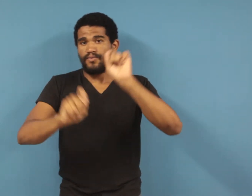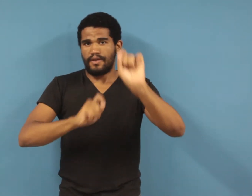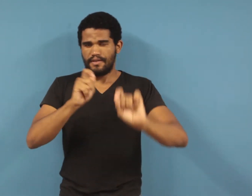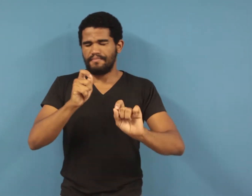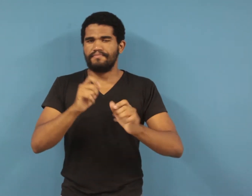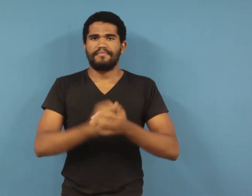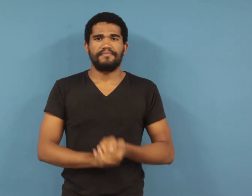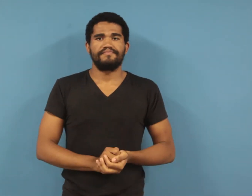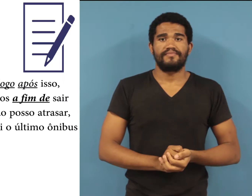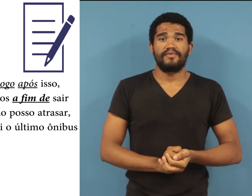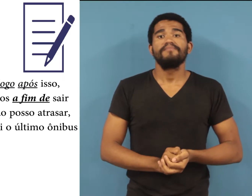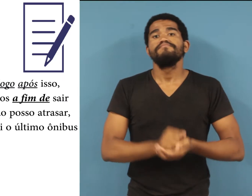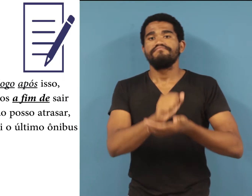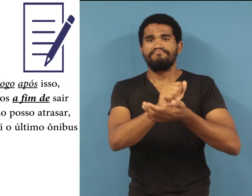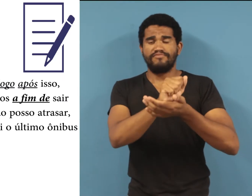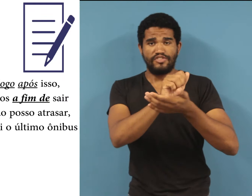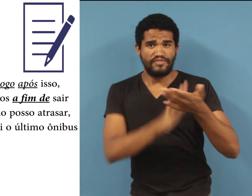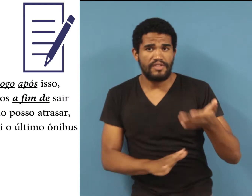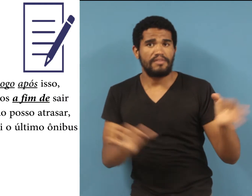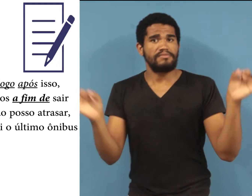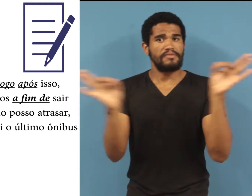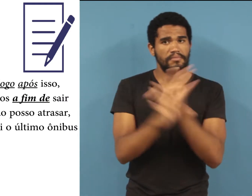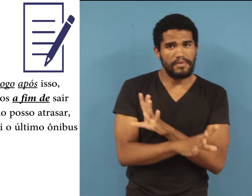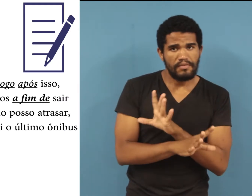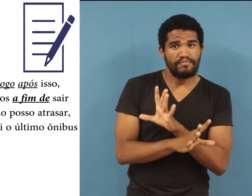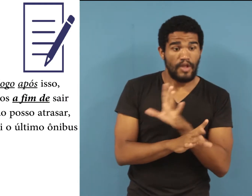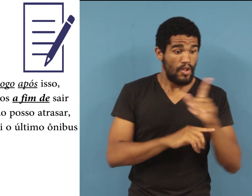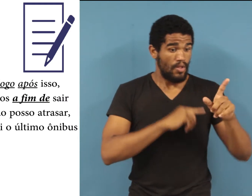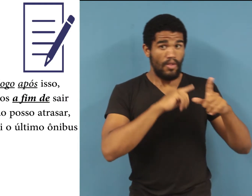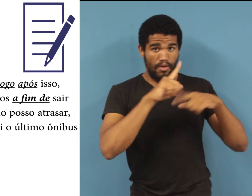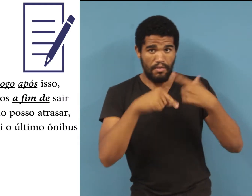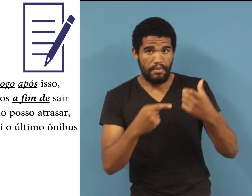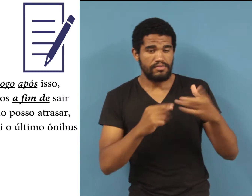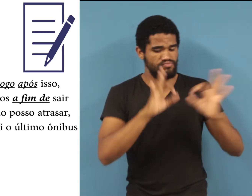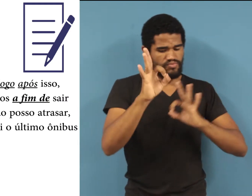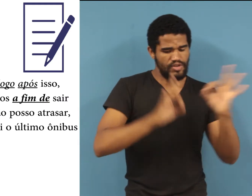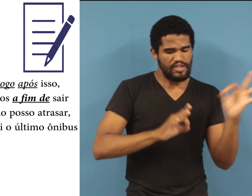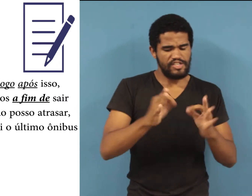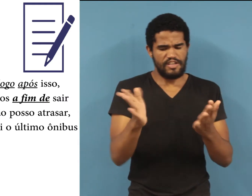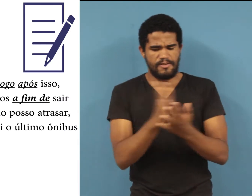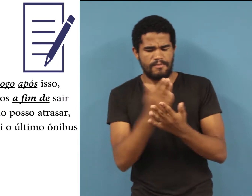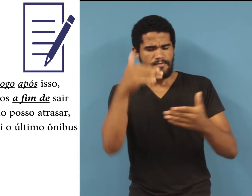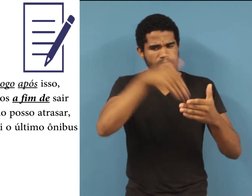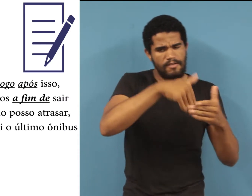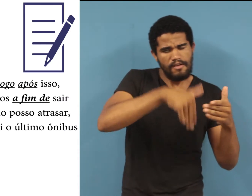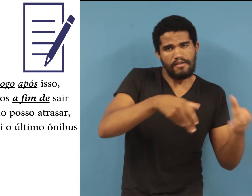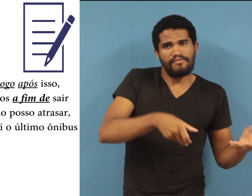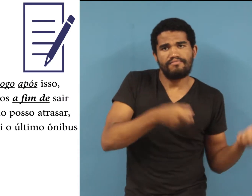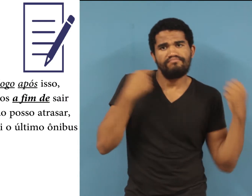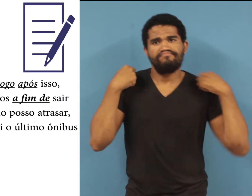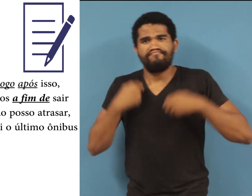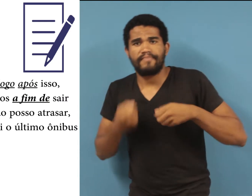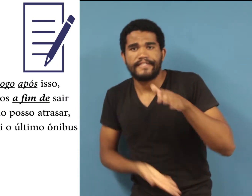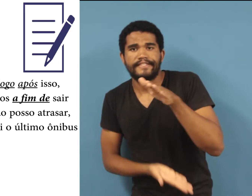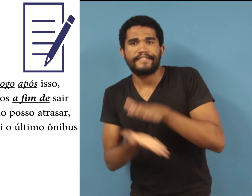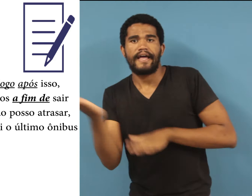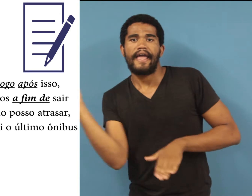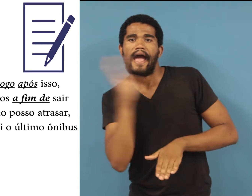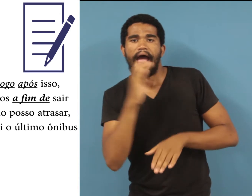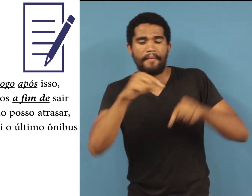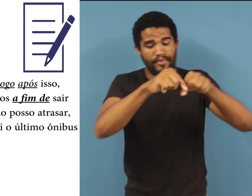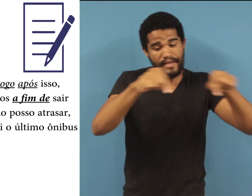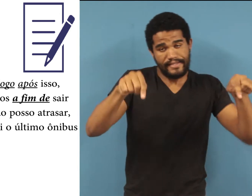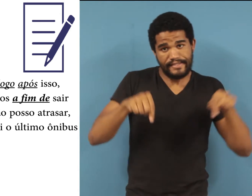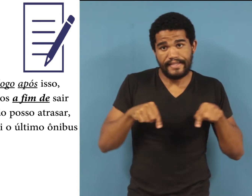a atividade, logo após isso, organizei meus cadernos a fim de sair rápido da sala, pois não posso